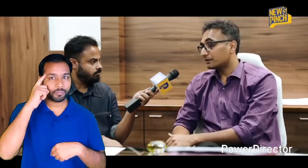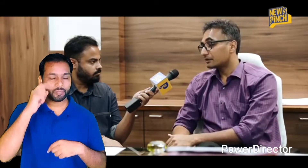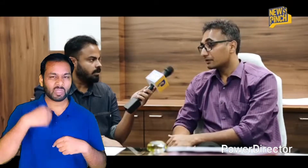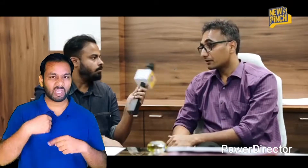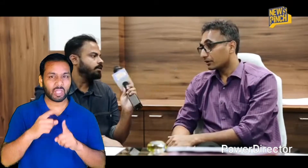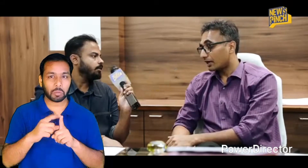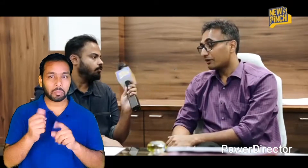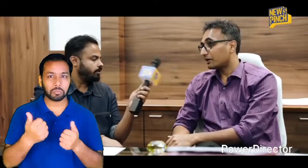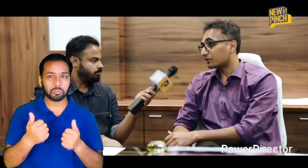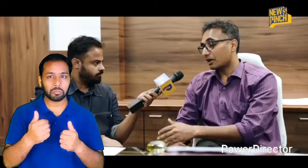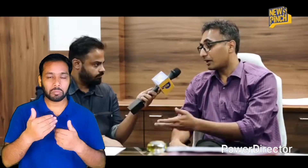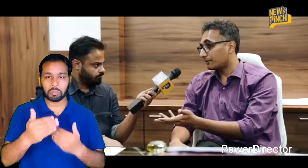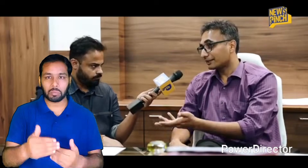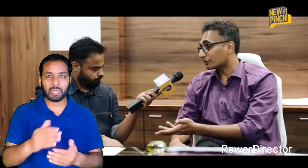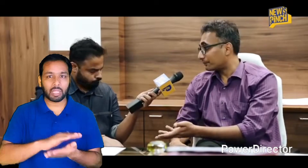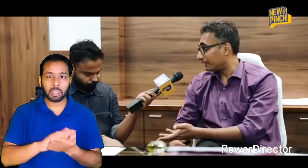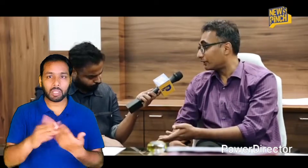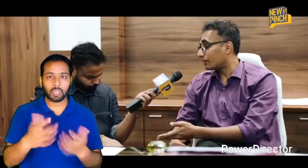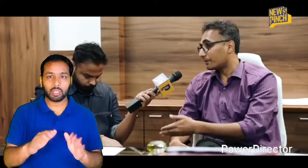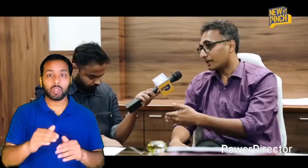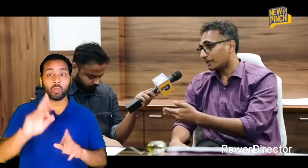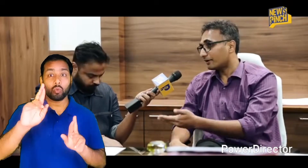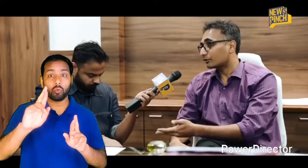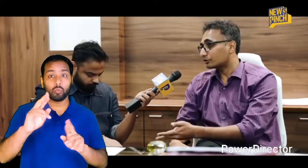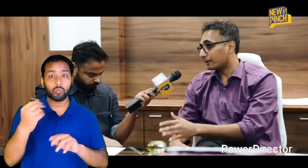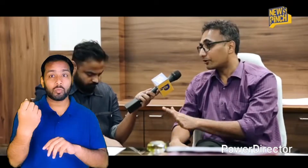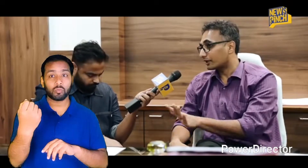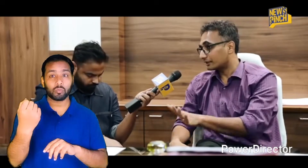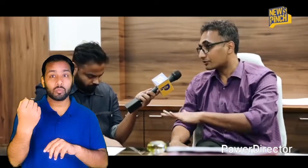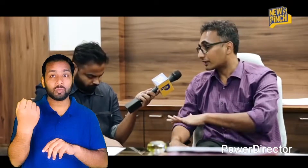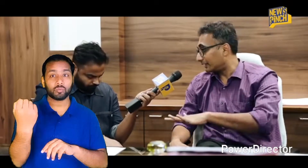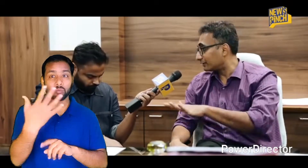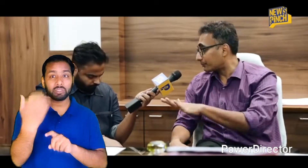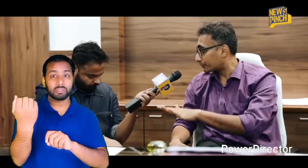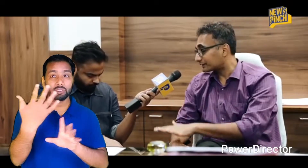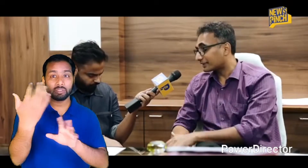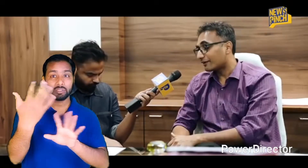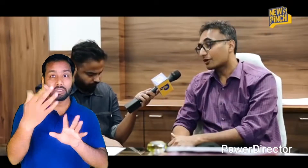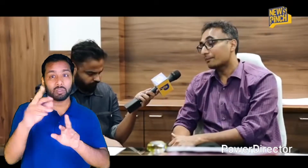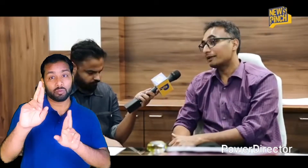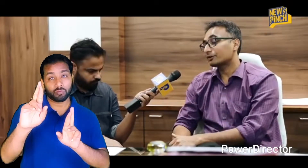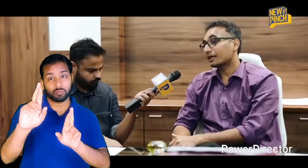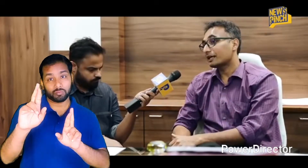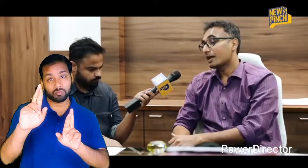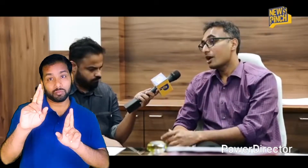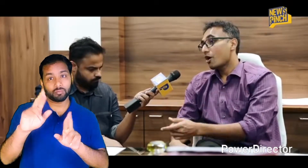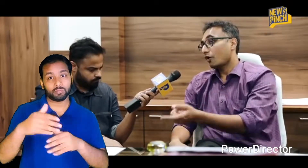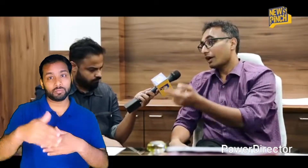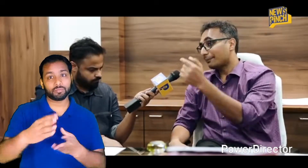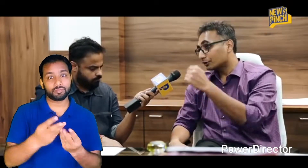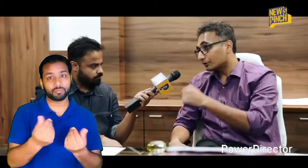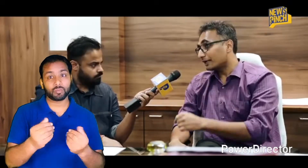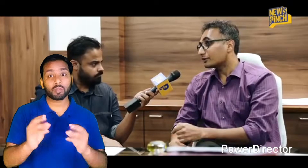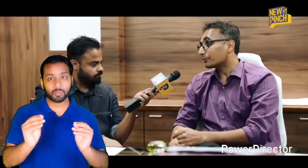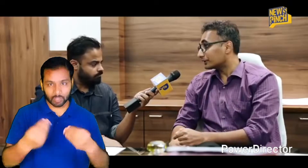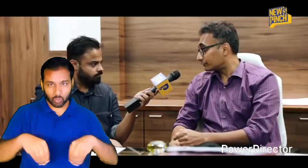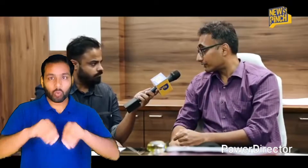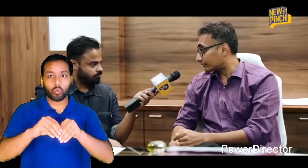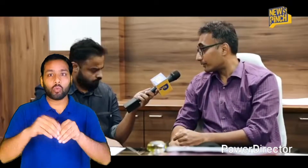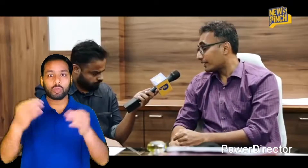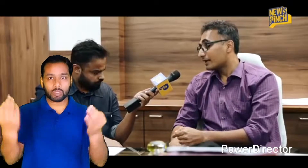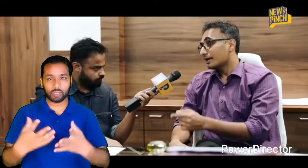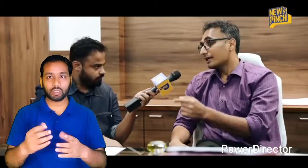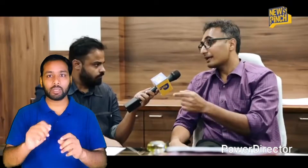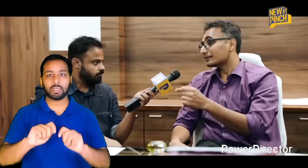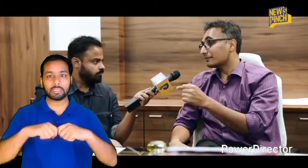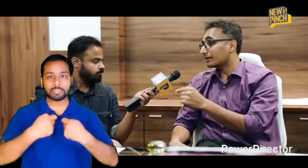से अभी कंप्लीट नहीं हो वाले, हाँ अभी तक तो कंप्लीट नहीं हुए, बट आने वाले कुछ महीनों के अंदर जो करेंटली जो प्रोजेक्ट्स चल रहे हैं वो कंप्लीट हो जाएंगे। और अब जो नए जो प्रोजेक्ट